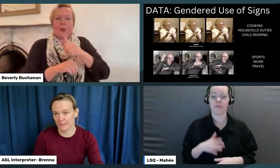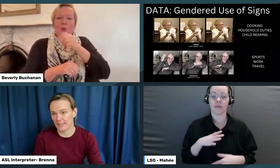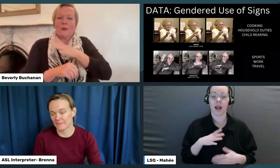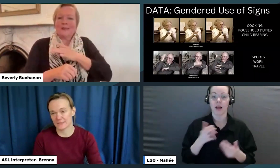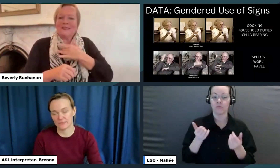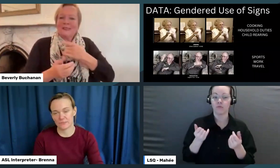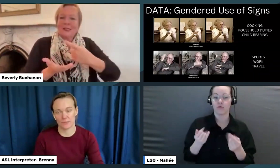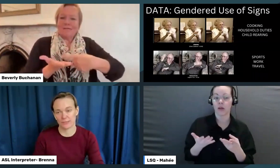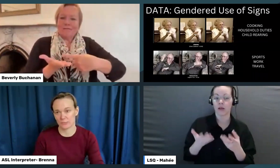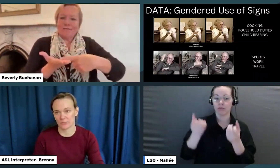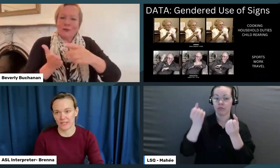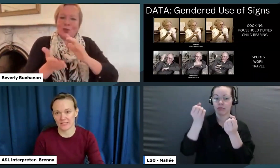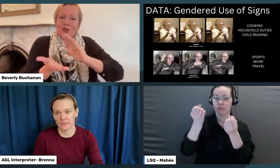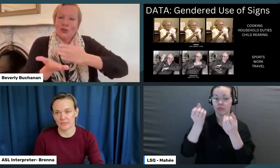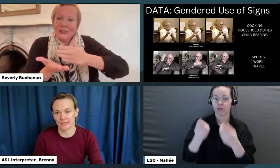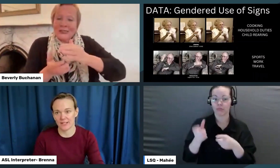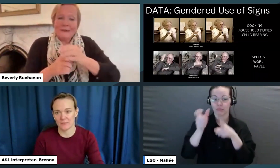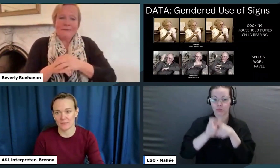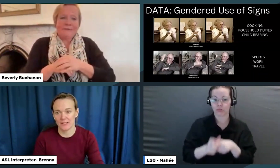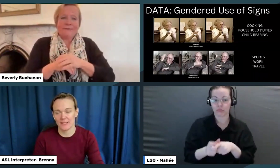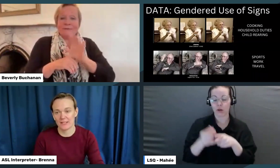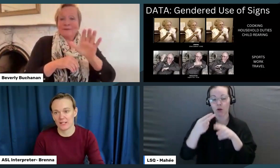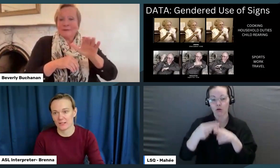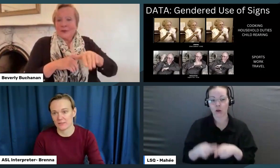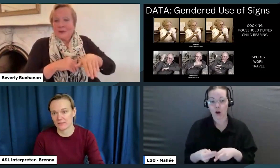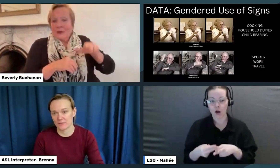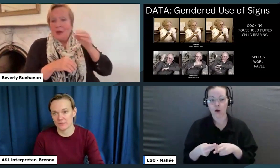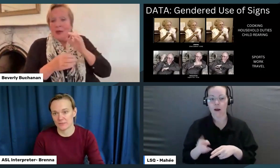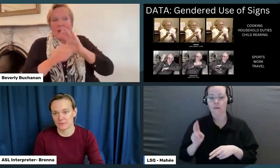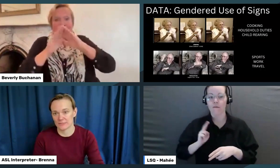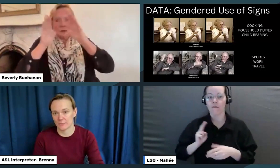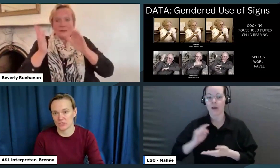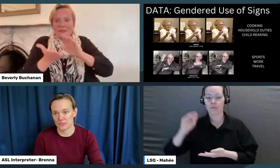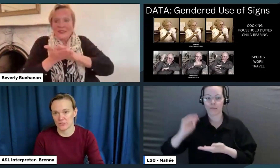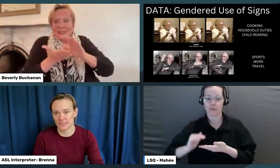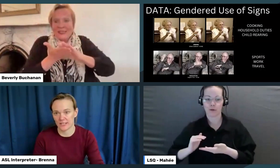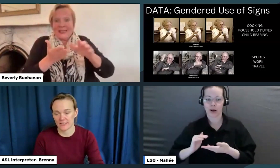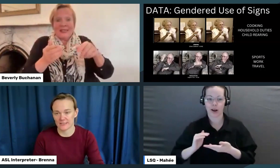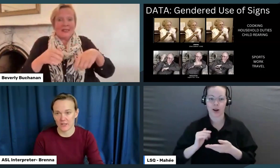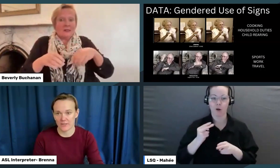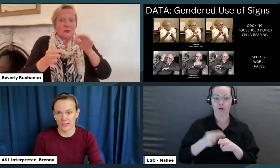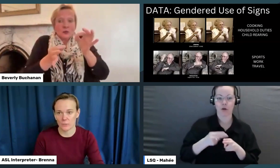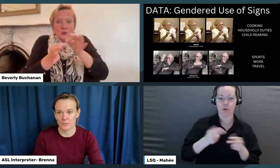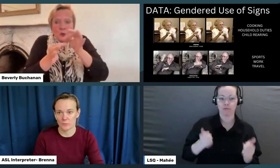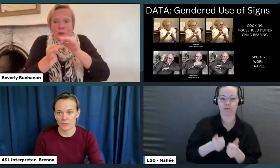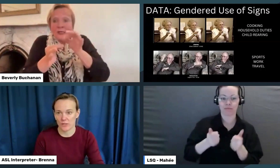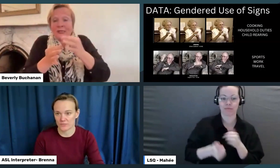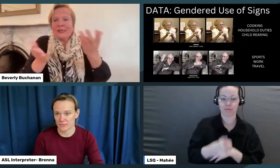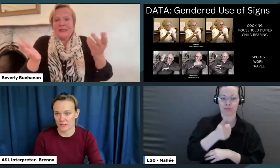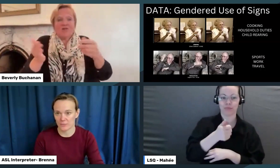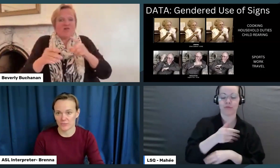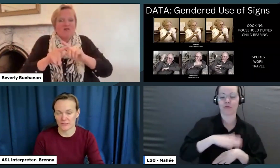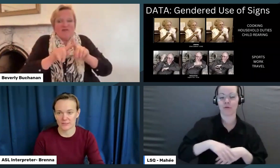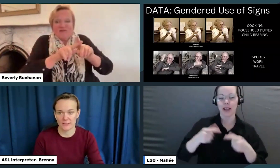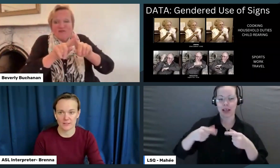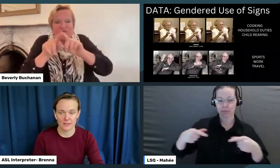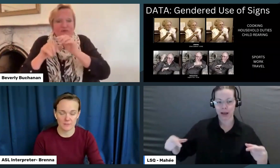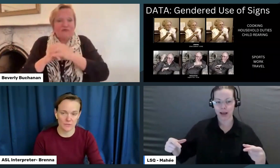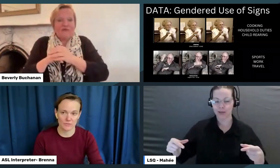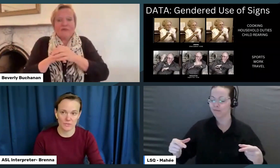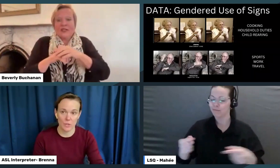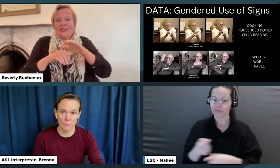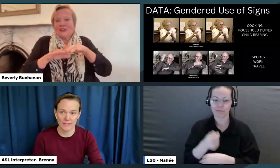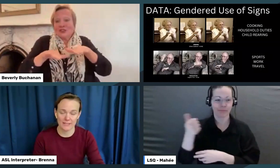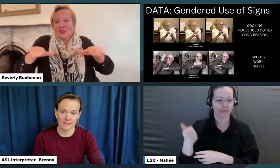C'est une réflexion de l'époque. Certains signes genrés, les femmes parlent souvent